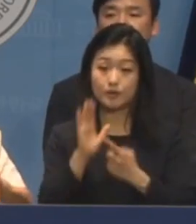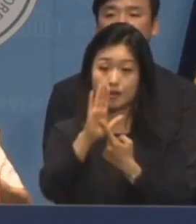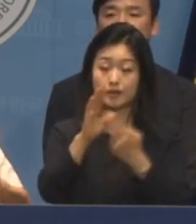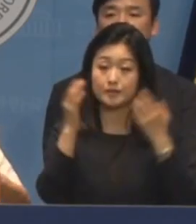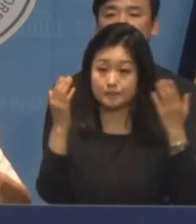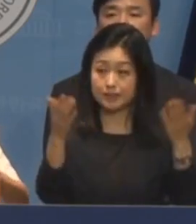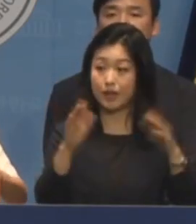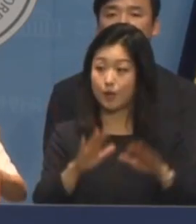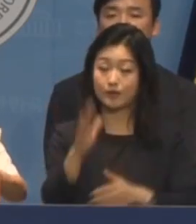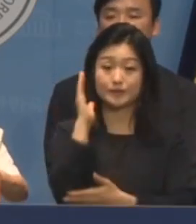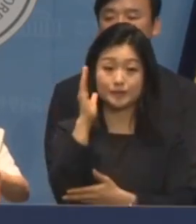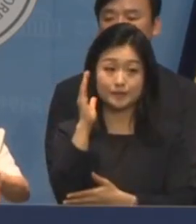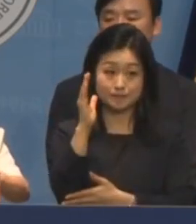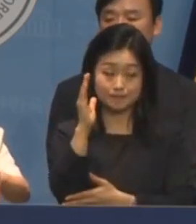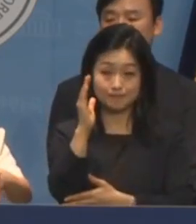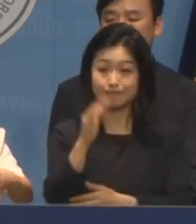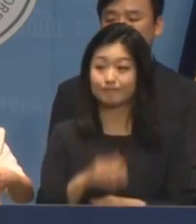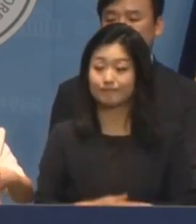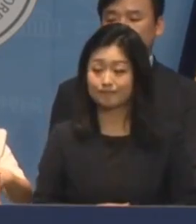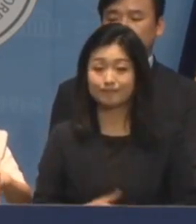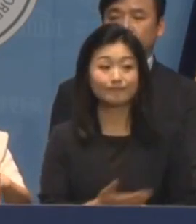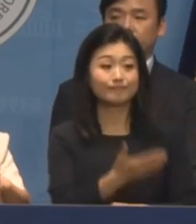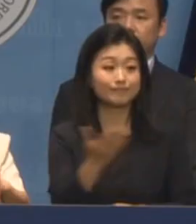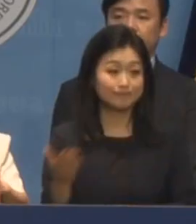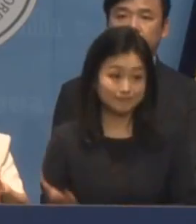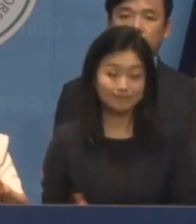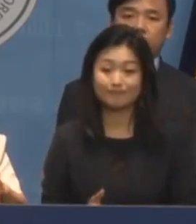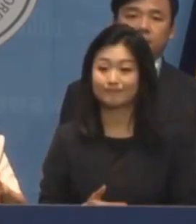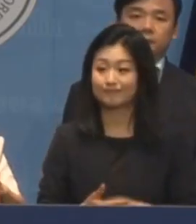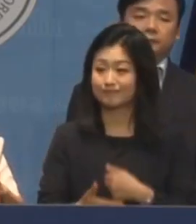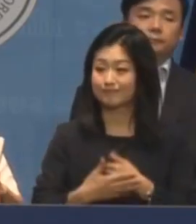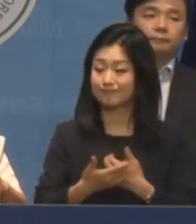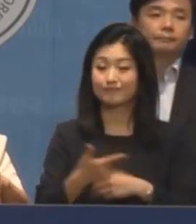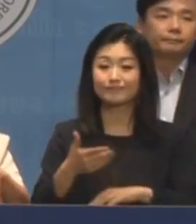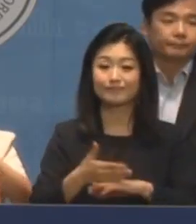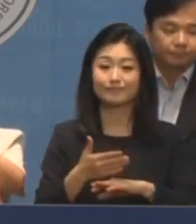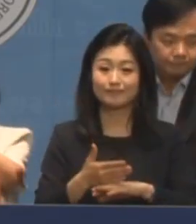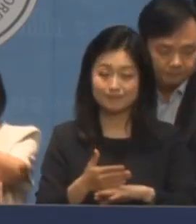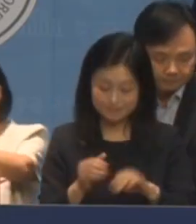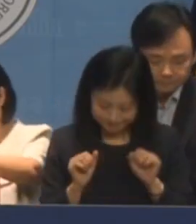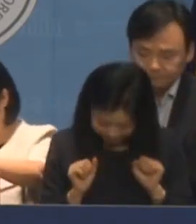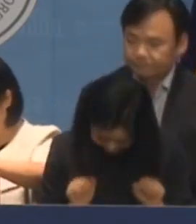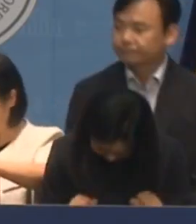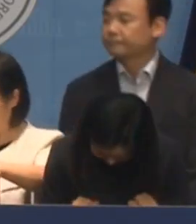네, 오늘 기자회견 취재해 주신 여러분께 감사드립니다. 마치겠습니다.